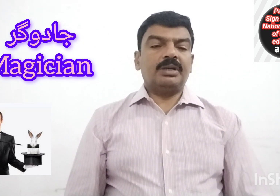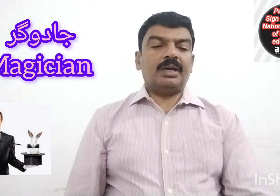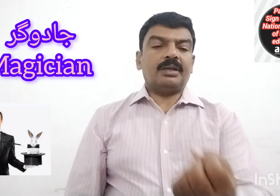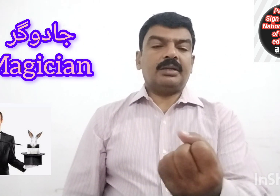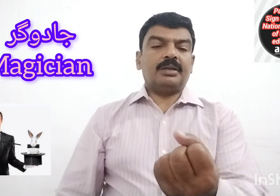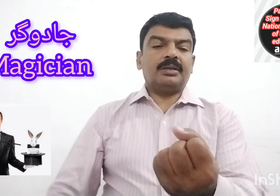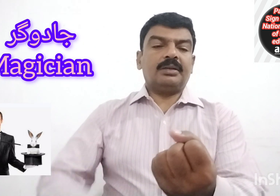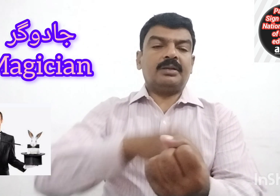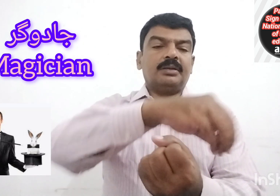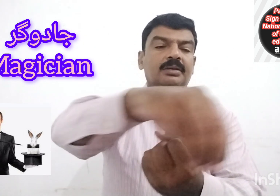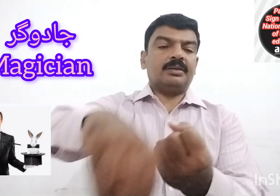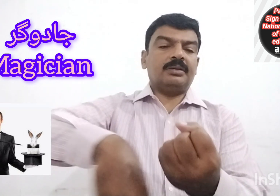जादूगर।